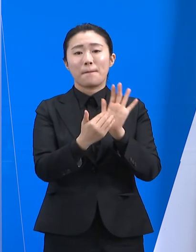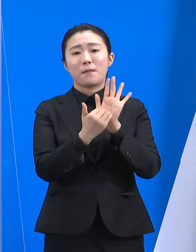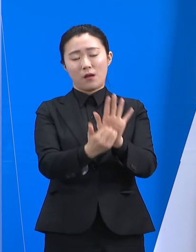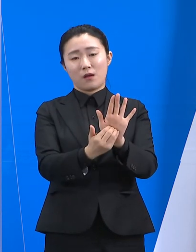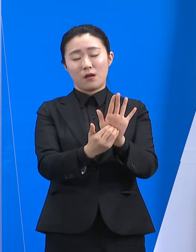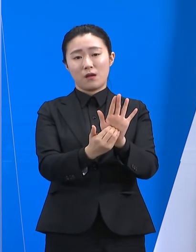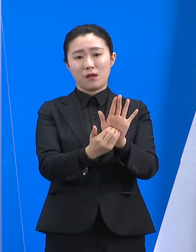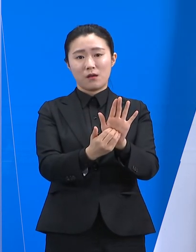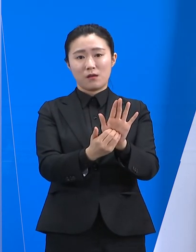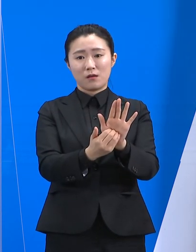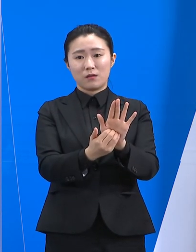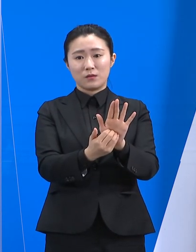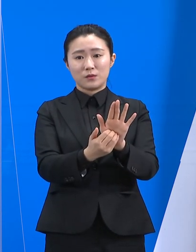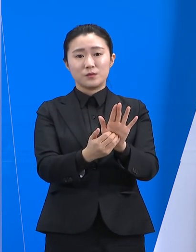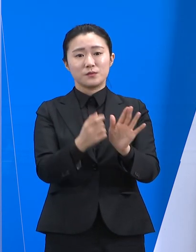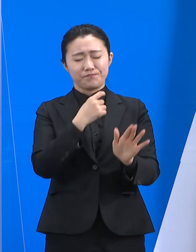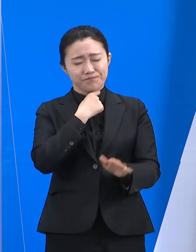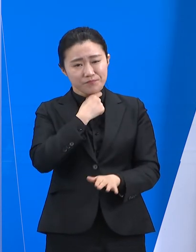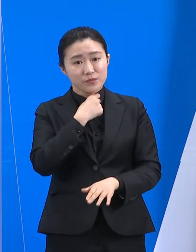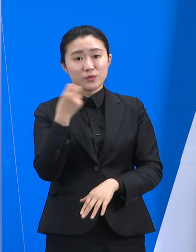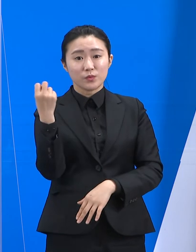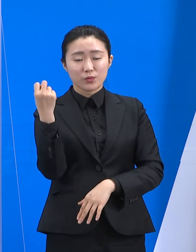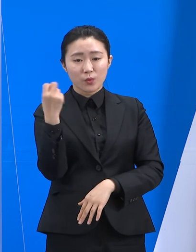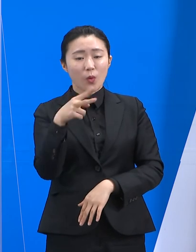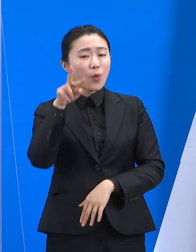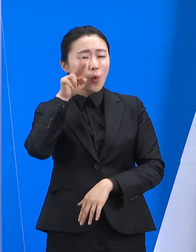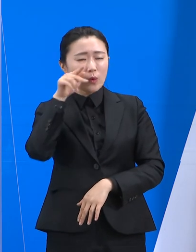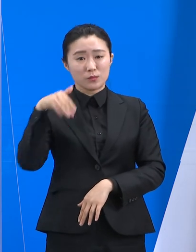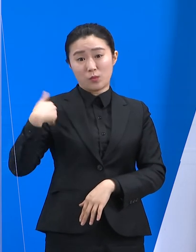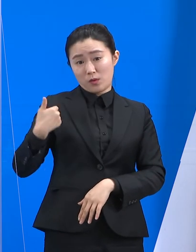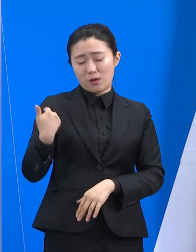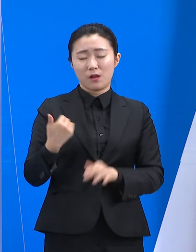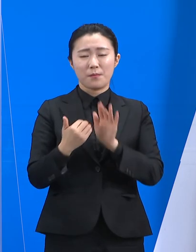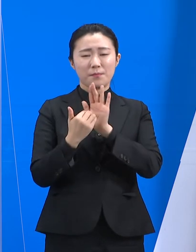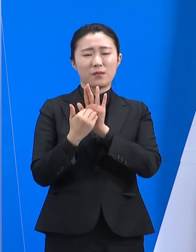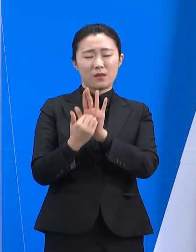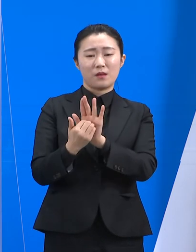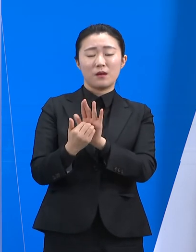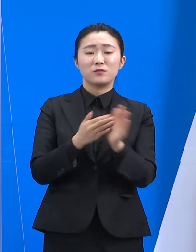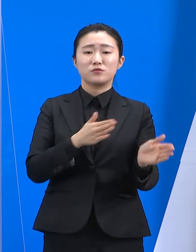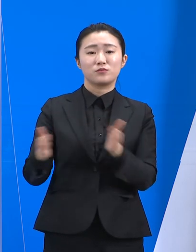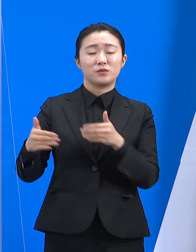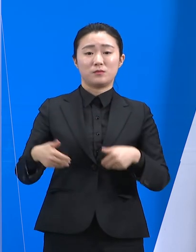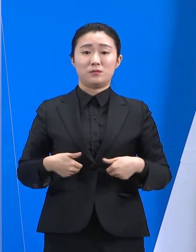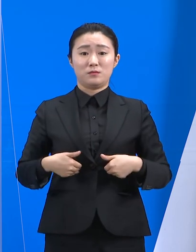의지와 더불어 혹시 모를 상황에 대한 대비도 게을리할 수 없습니다.